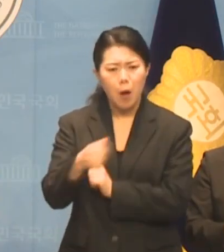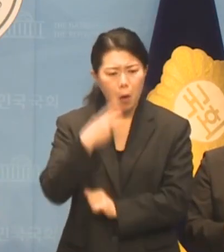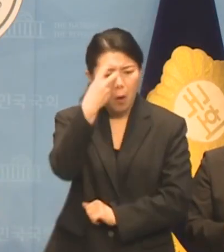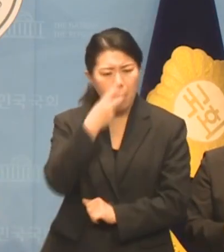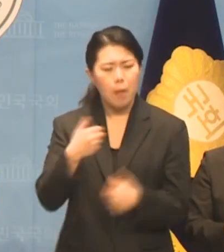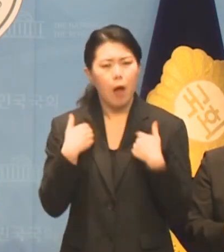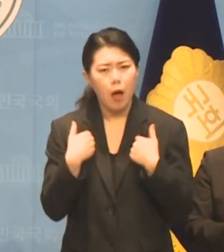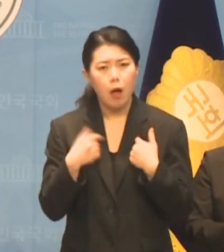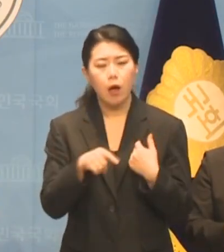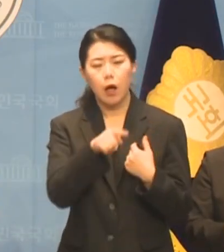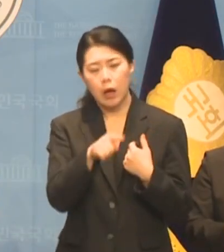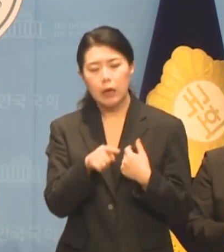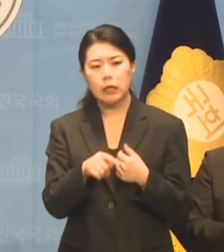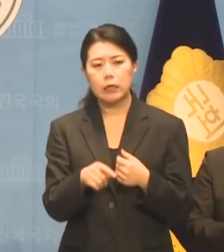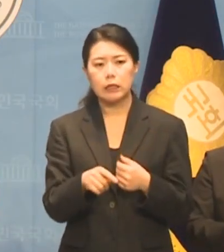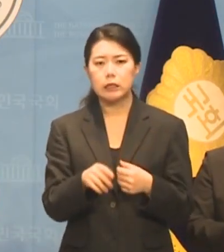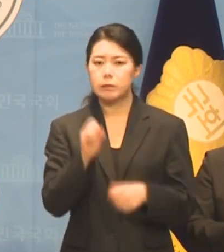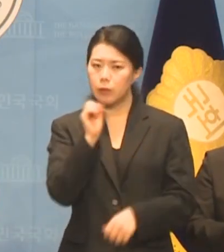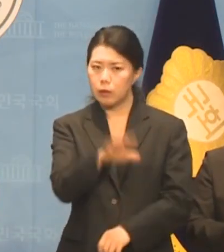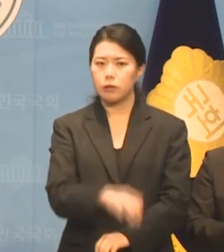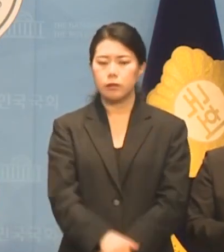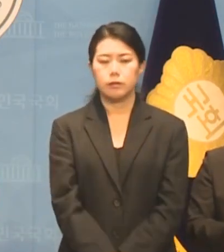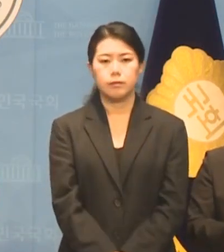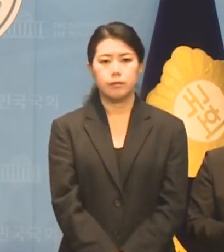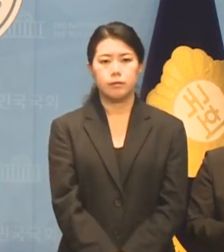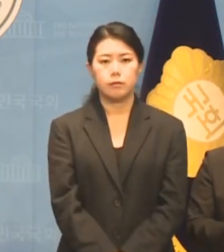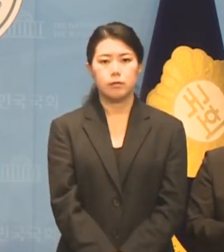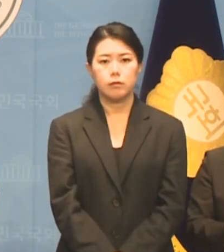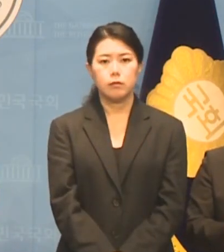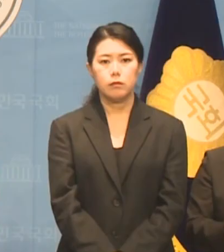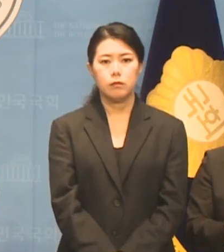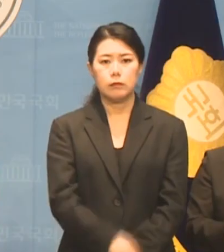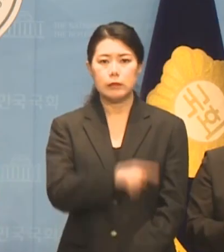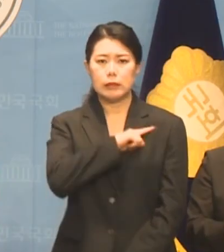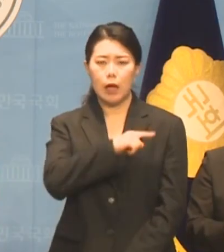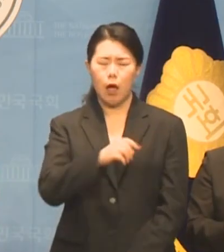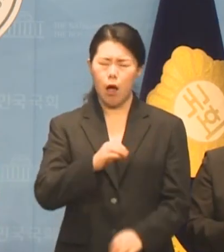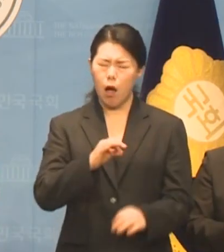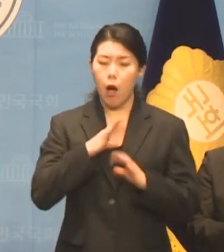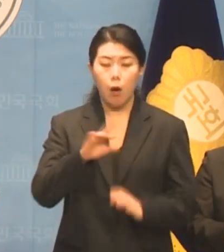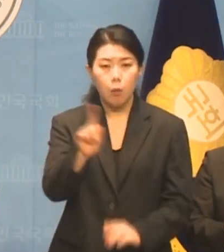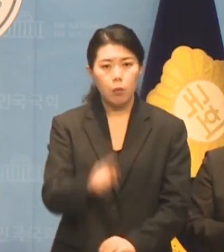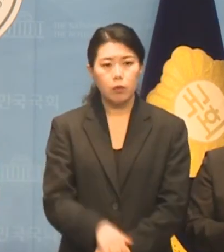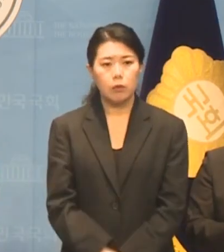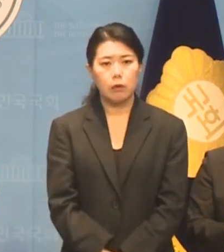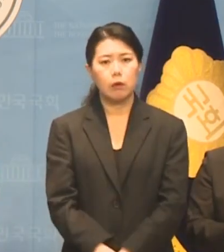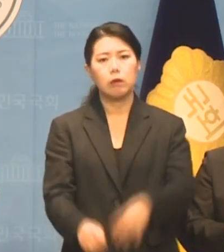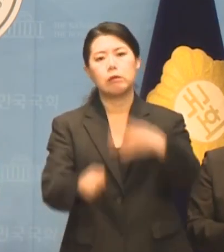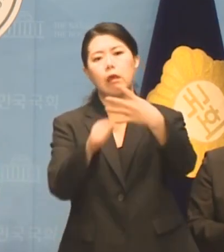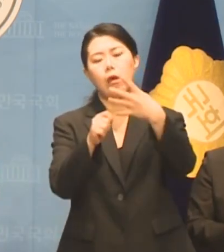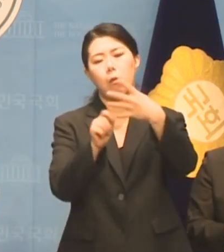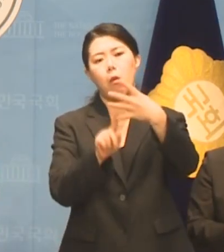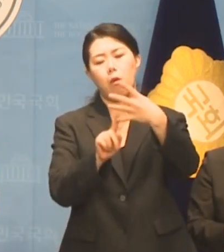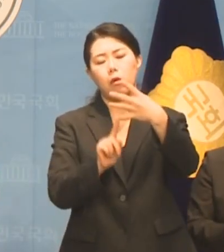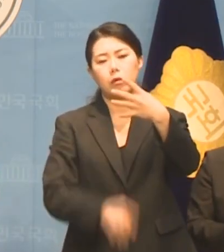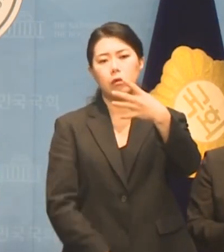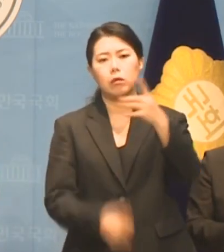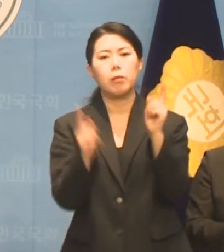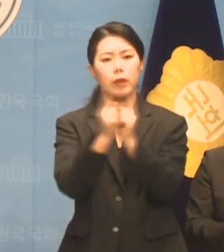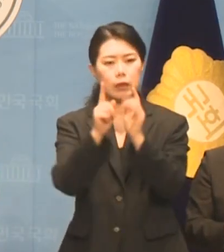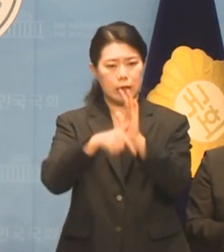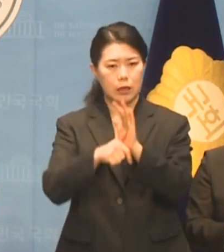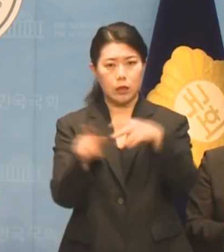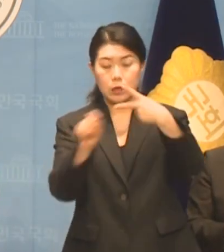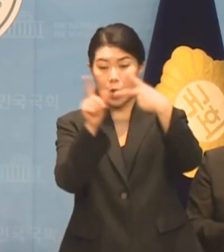취지로 오세훈 시장이 말했다고 합니다. 가장 충격적인 사실은 네 번째 만남입니다.